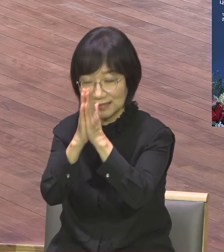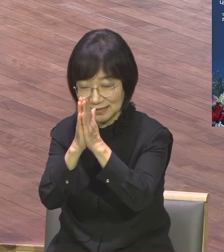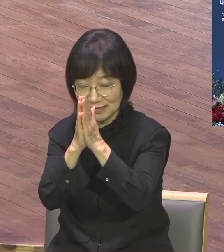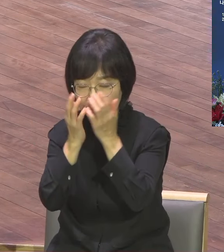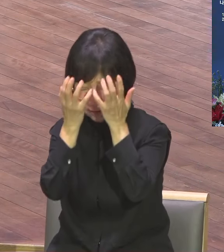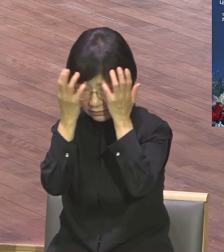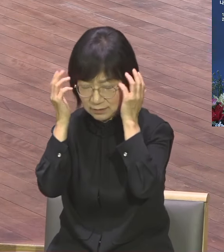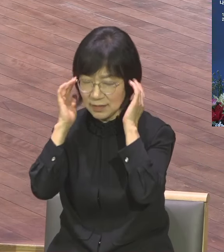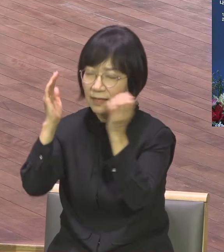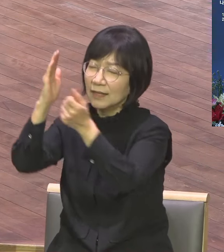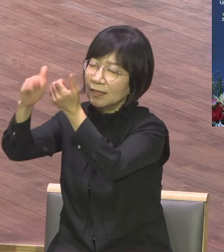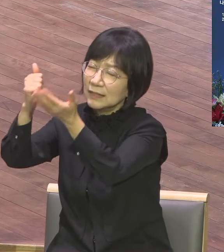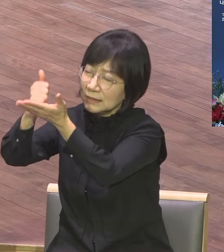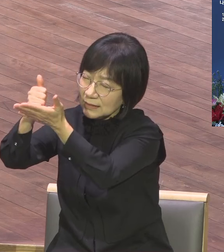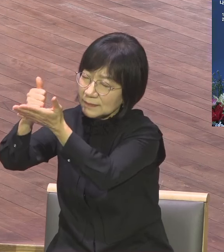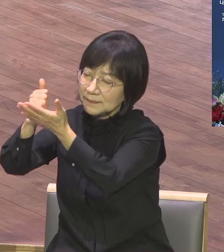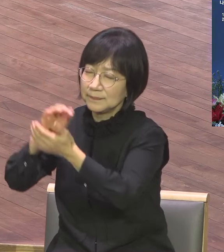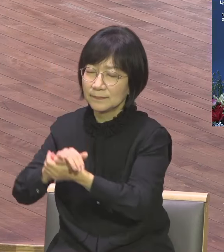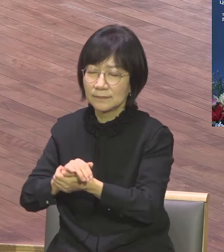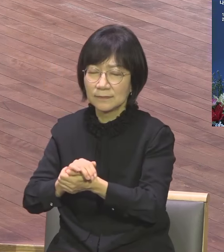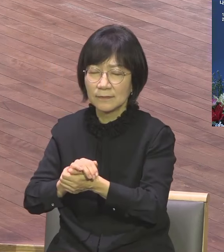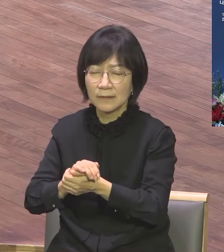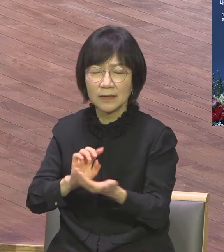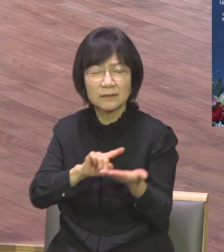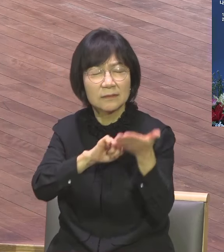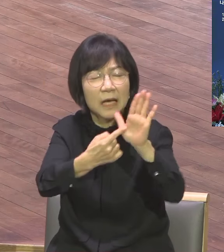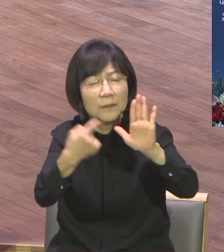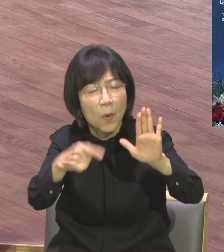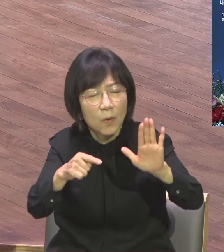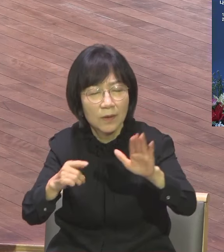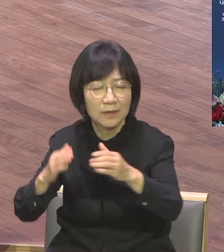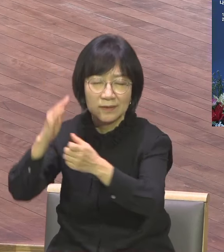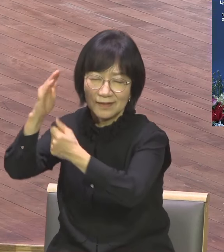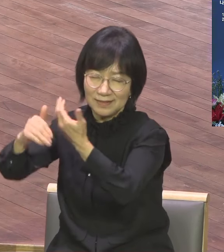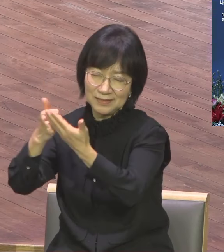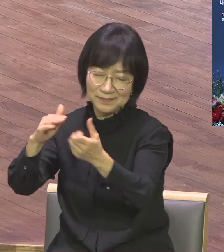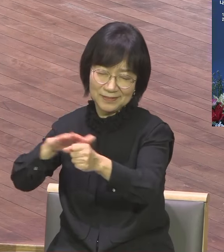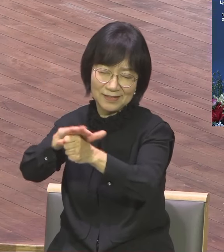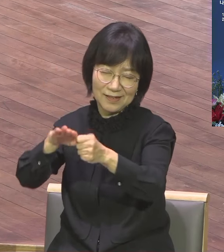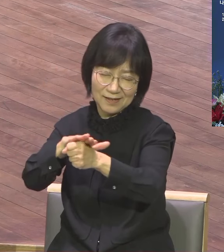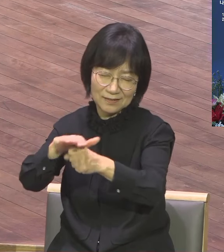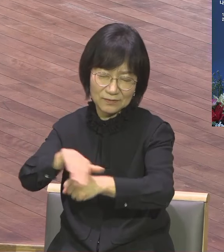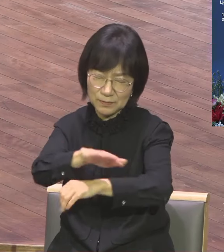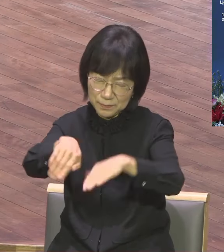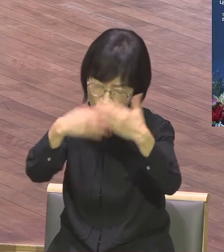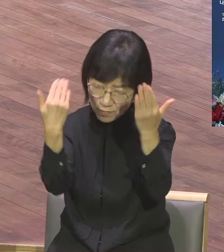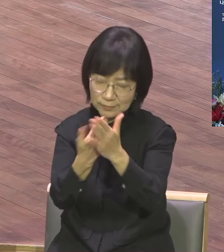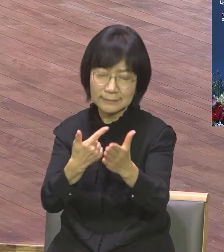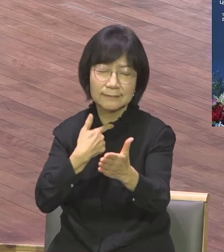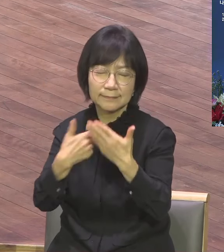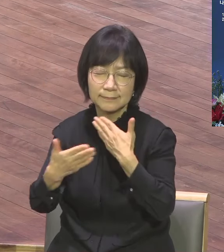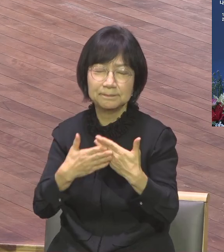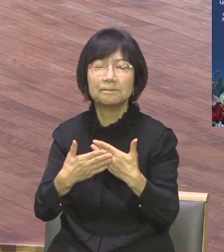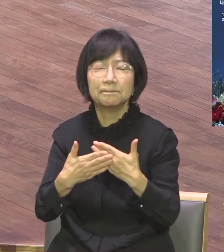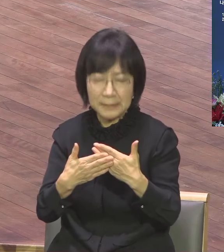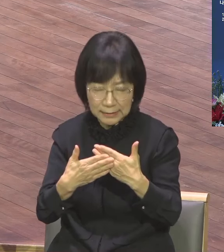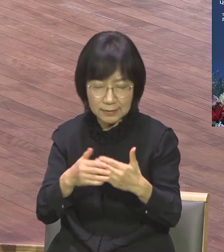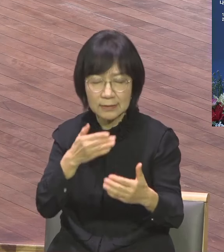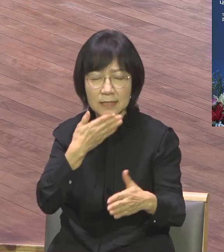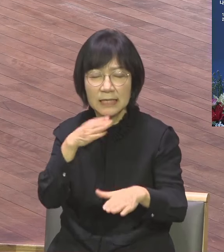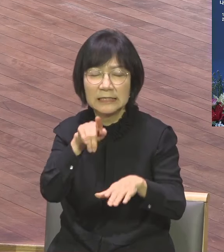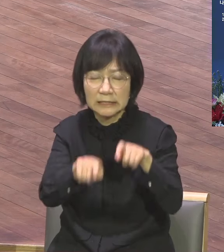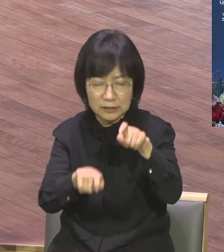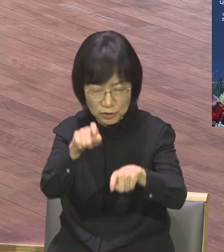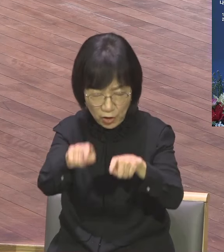하나님 나타난 하나님의 사랑을 우리 영계 모든 성도를 체험하고 실천하게 하여 주옵소서.